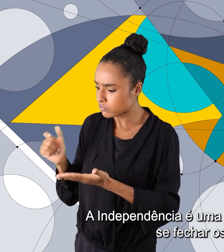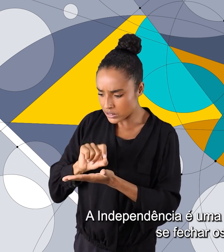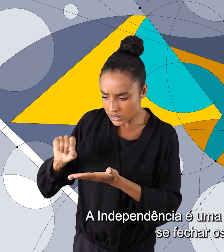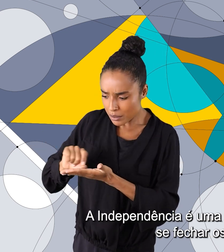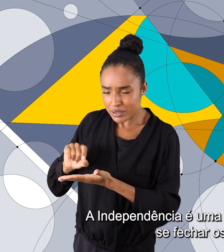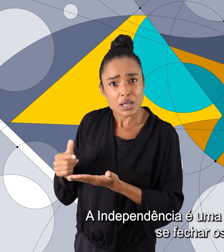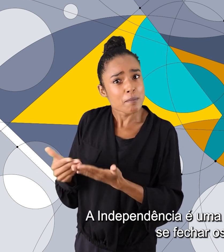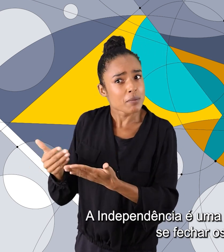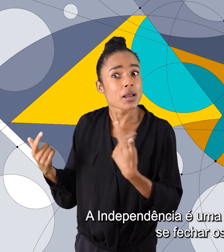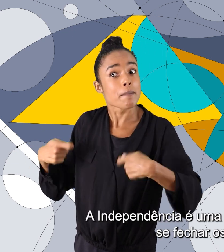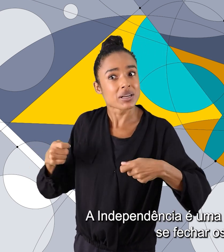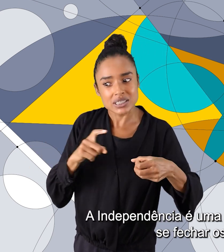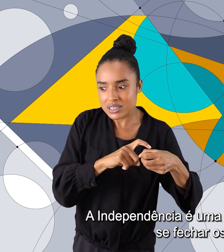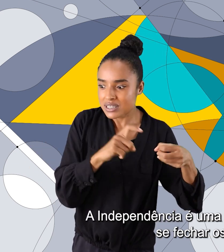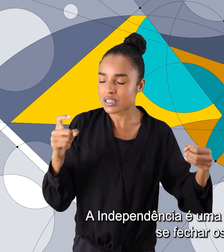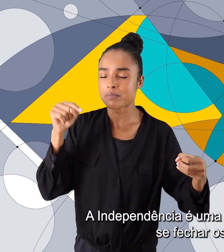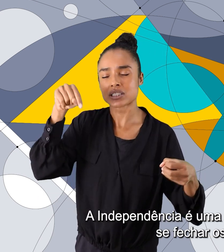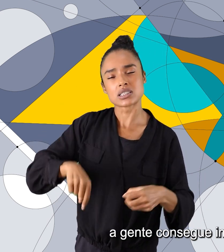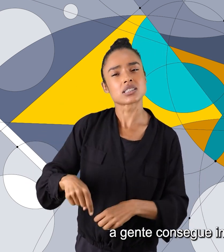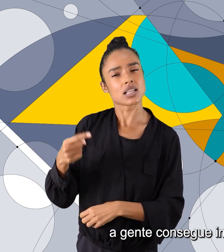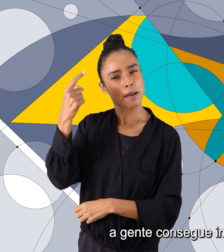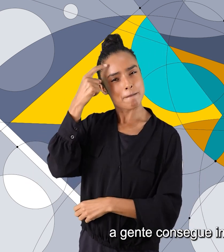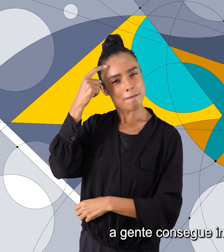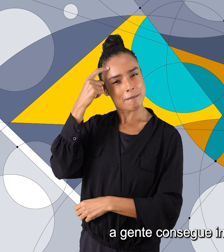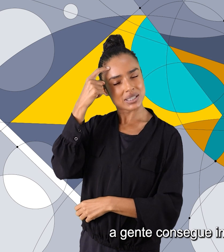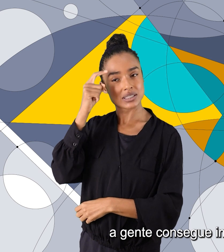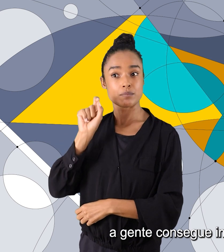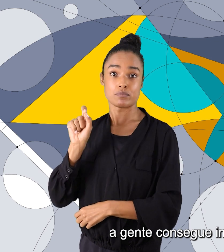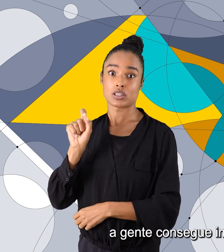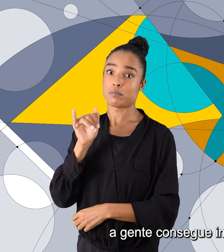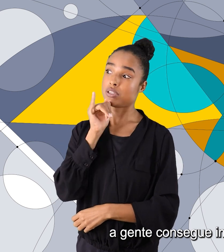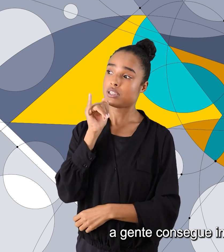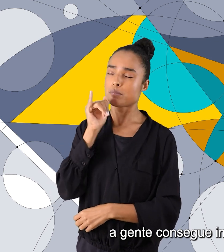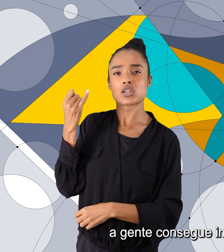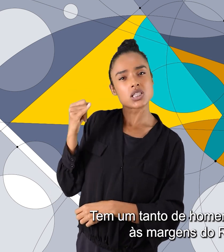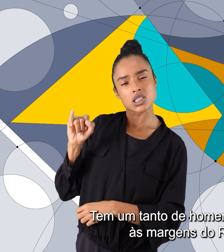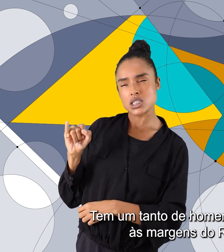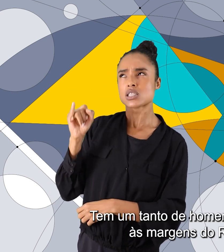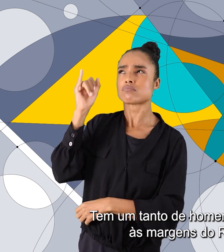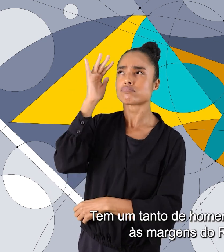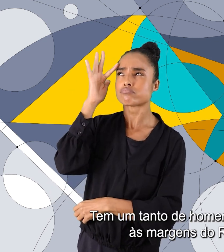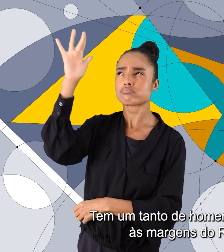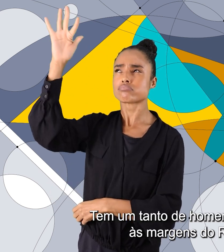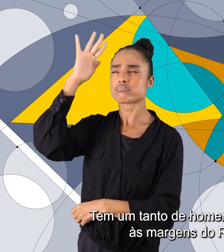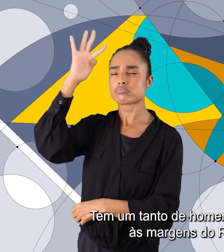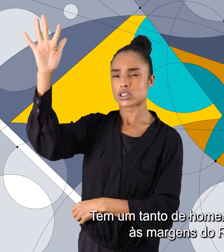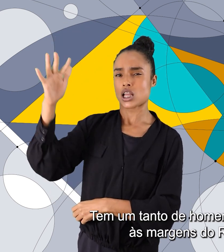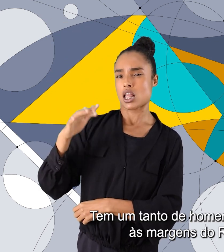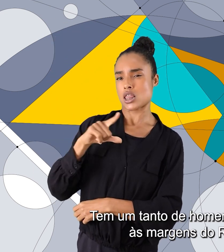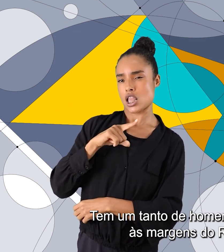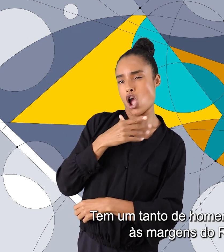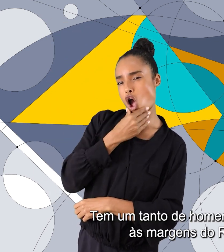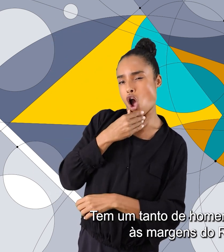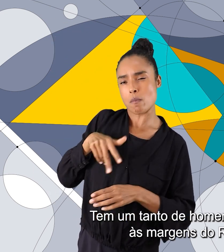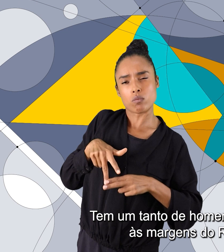A independência é uma dessas coisas que, se fechar os olhos, a gente consegue imaginar a cena. Tem um tanto de homem branco a cavalo,